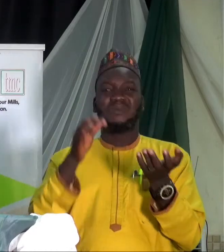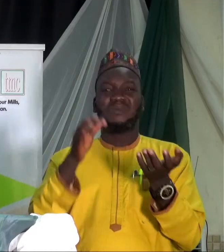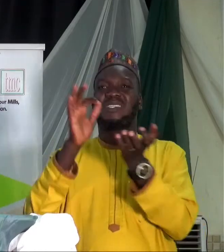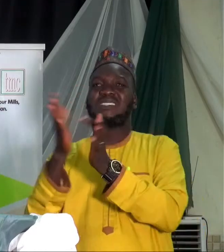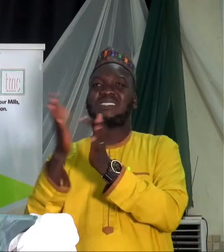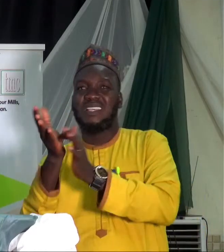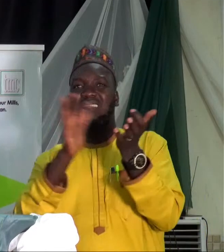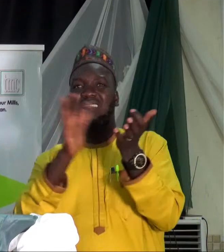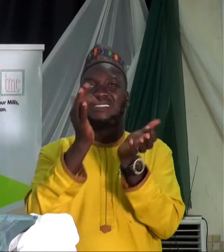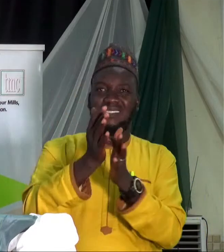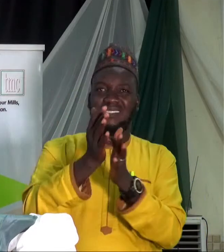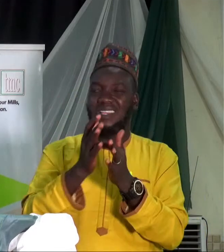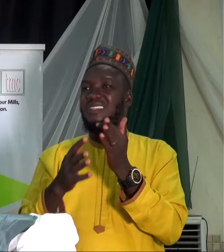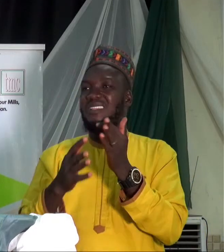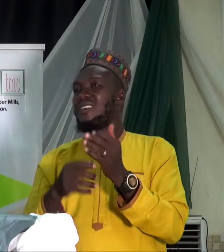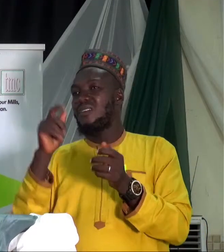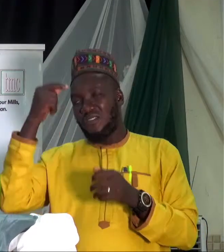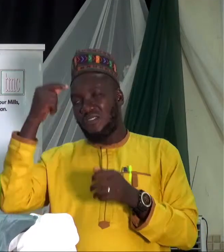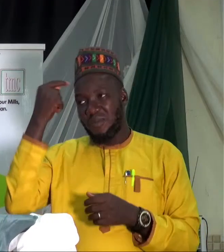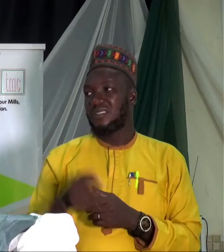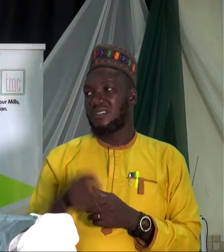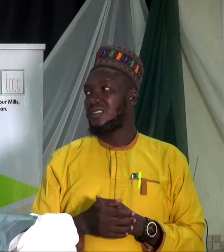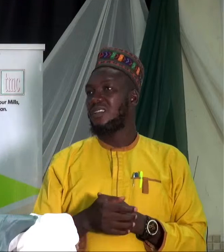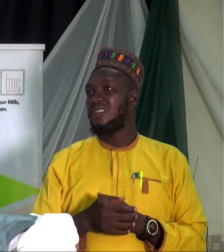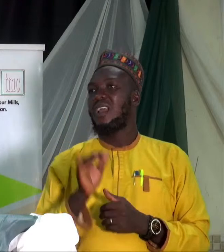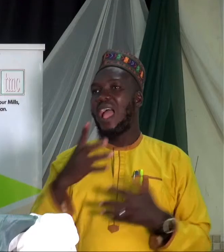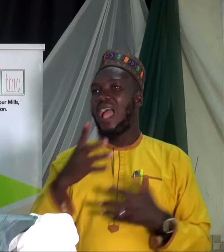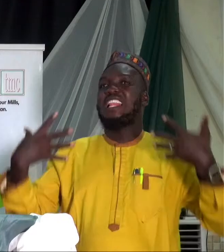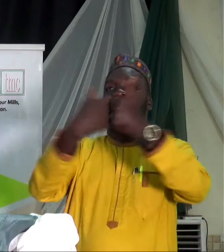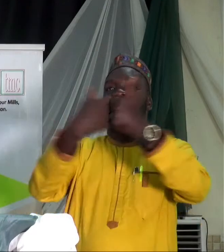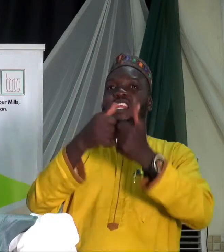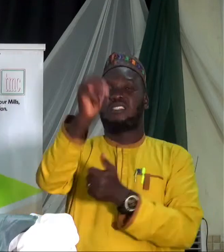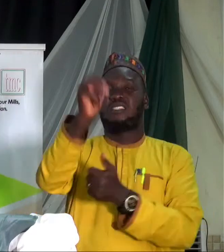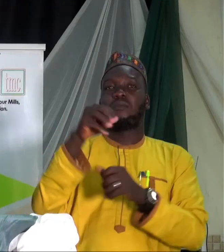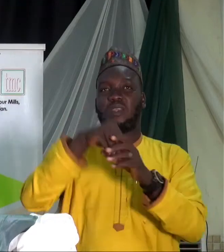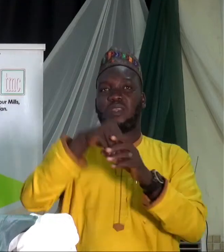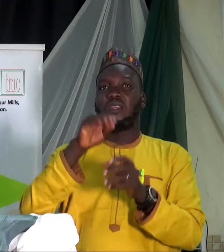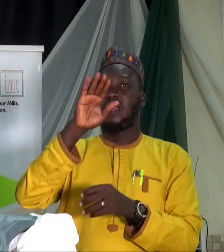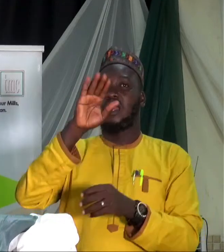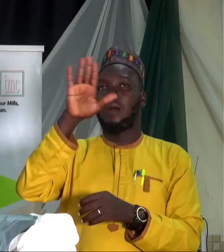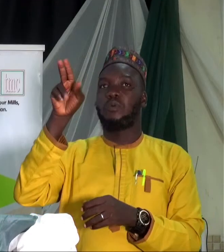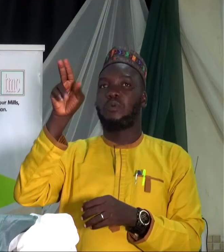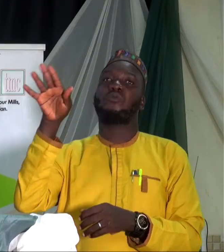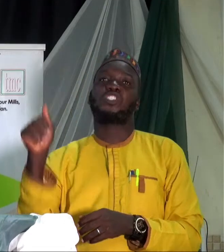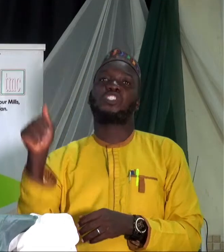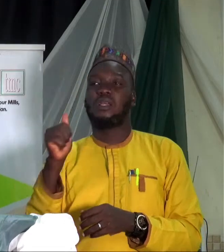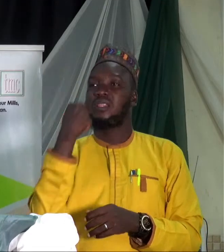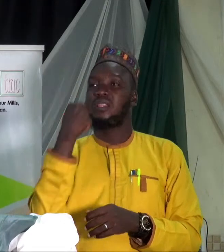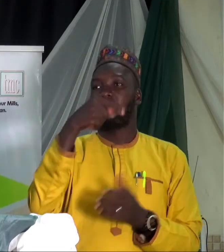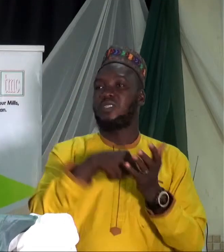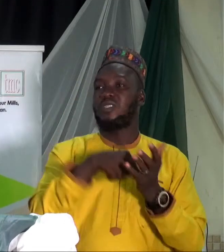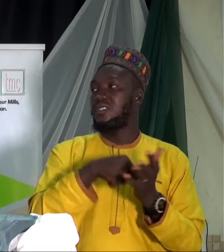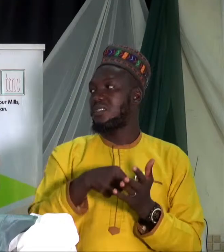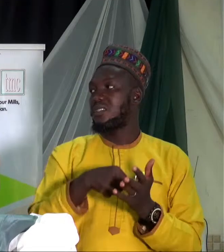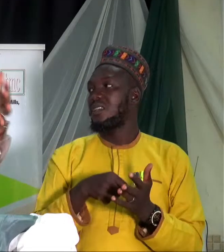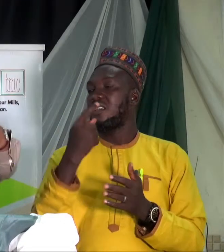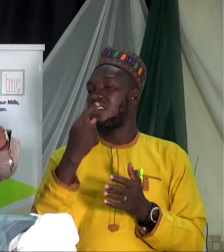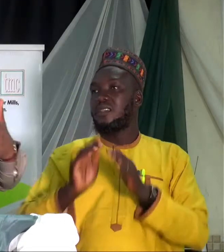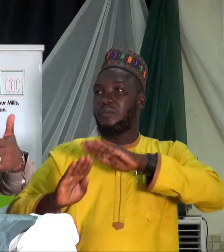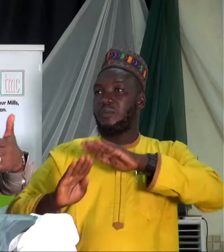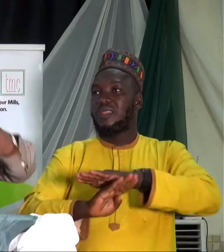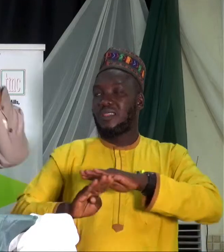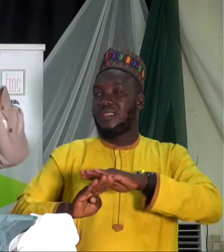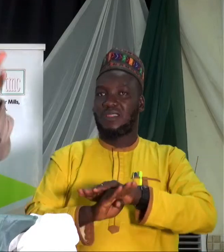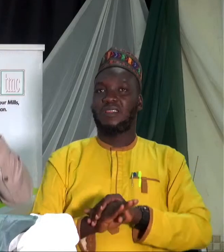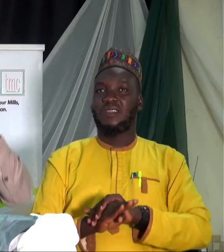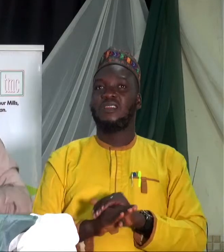yìí náà I challenge him lábújá wípé tell me the basis ni pé gbogbo wa yìí náà kọ́ lọ